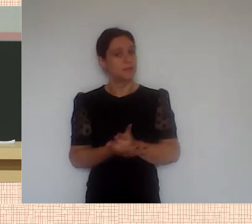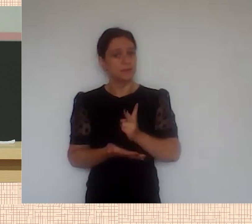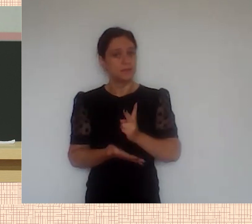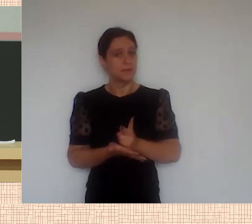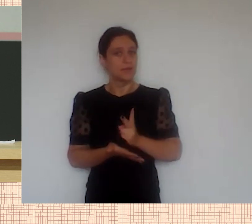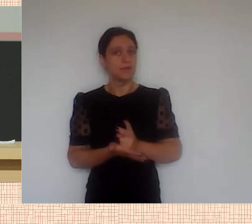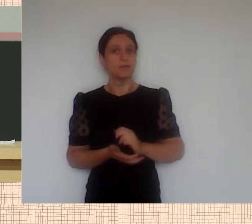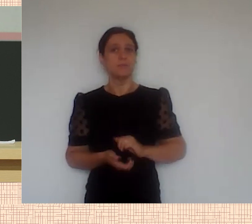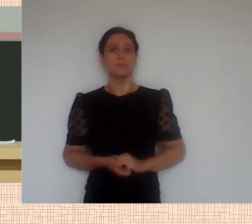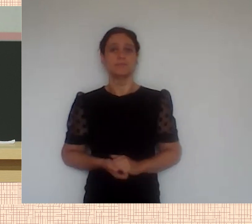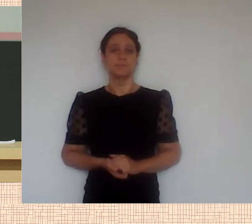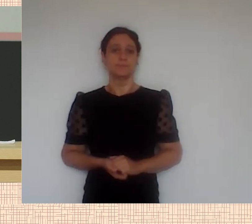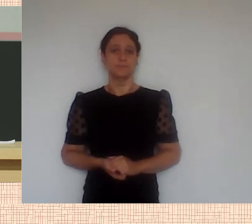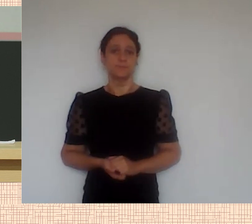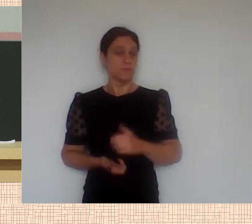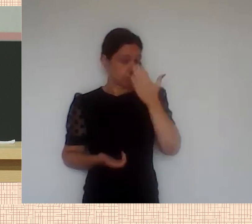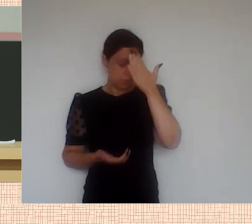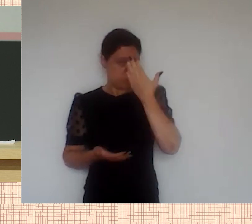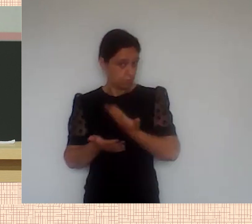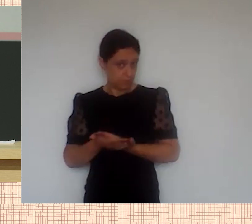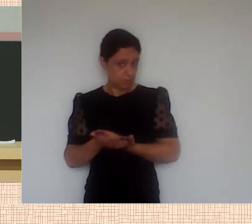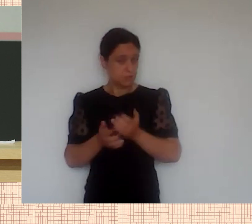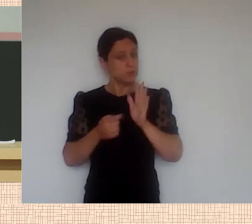Livro de Números, capítulo 9.